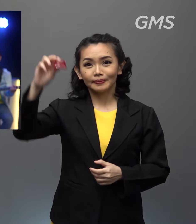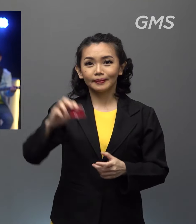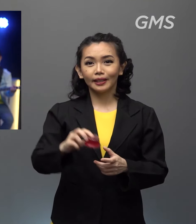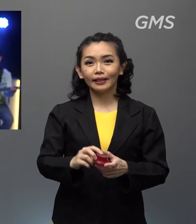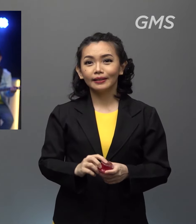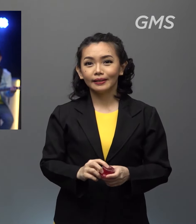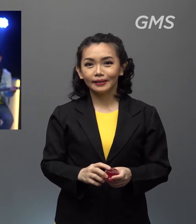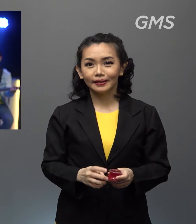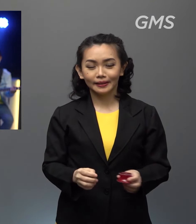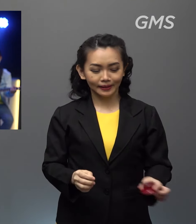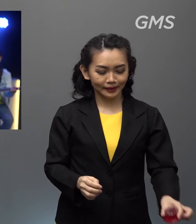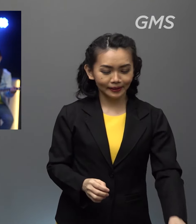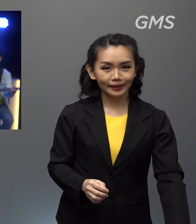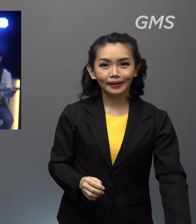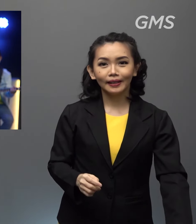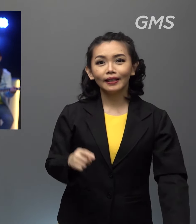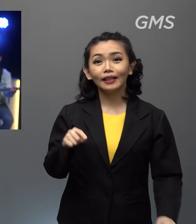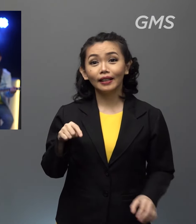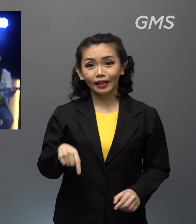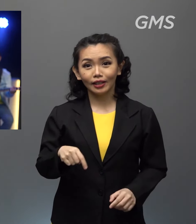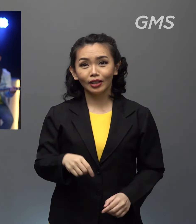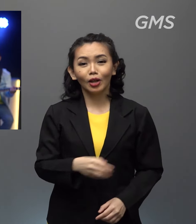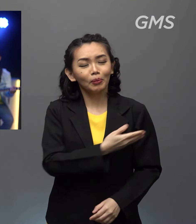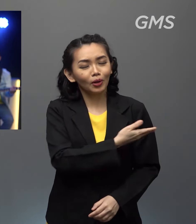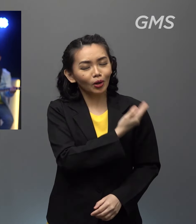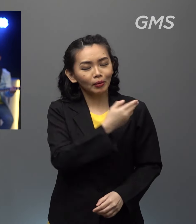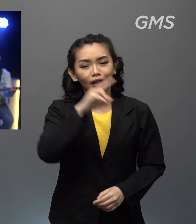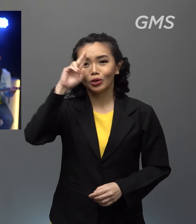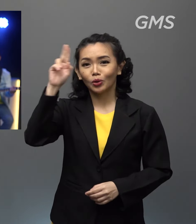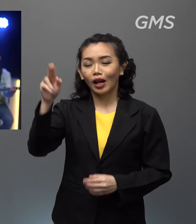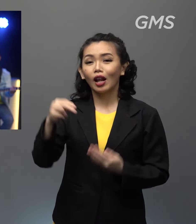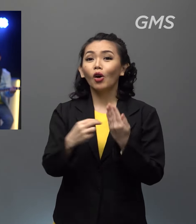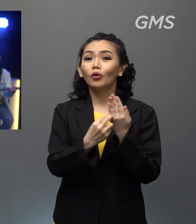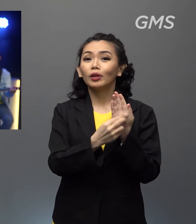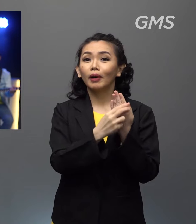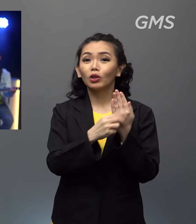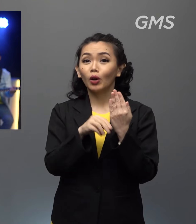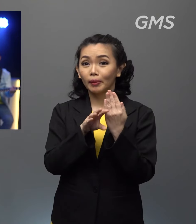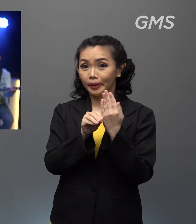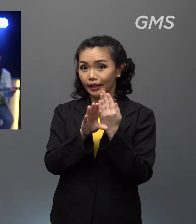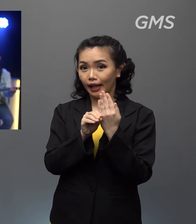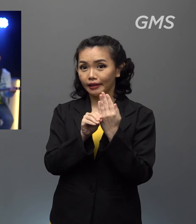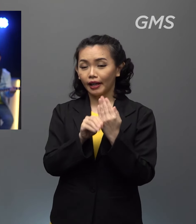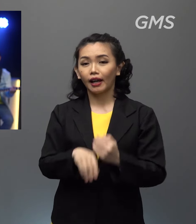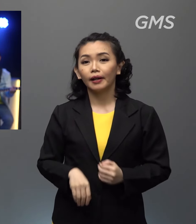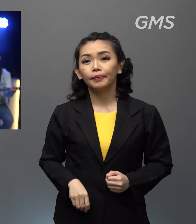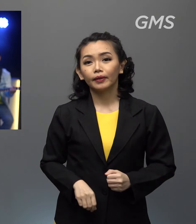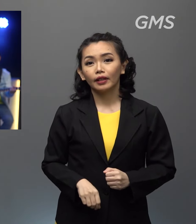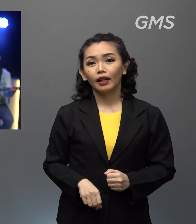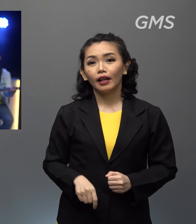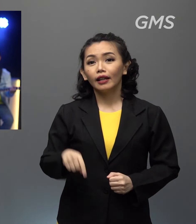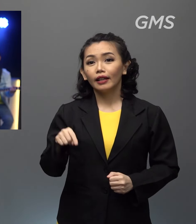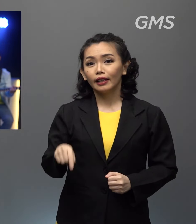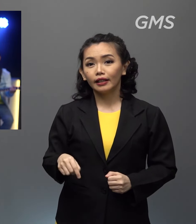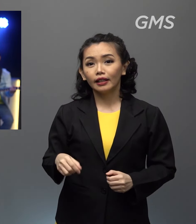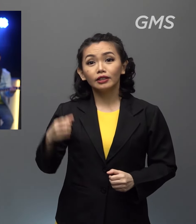Mari kita mengingat akan pengorbanannya. Firman Tuhan berkata bahwa demikian juga ia mengambil cawan setelah